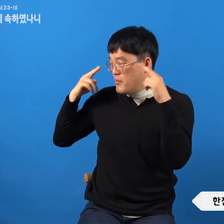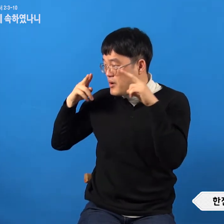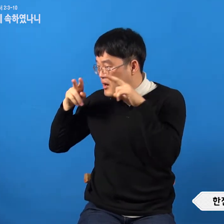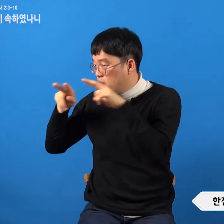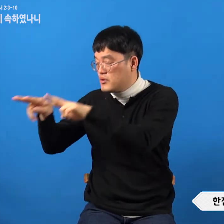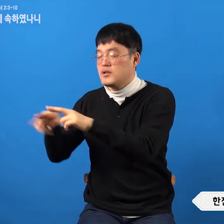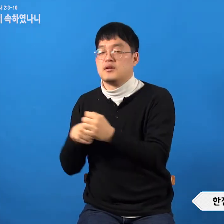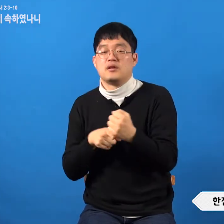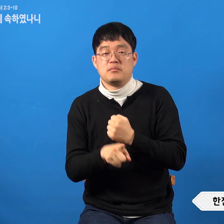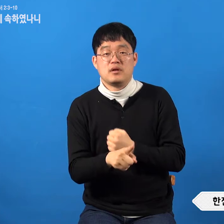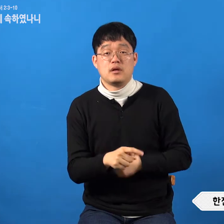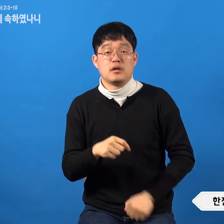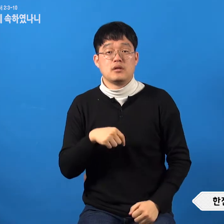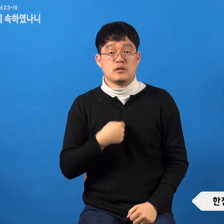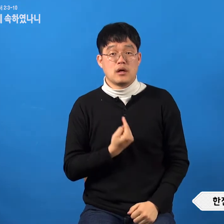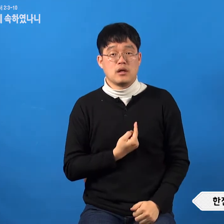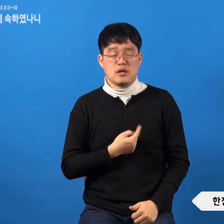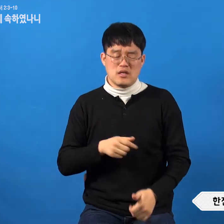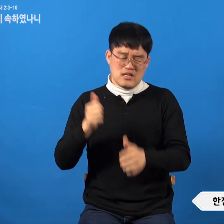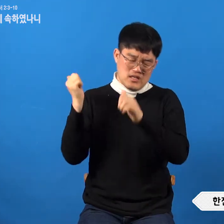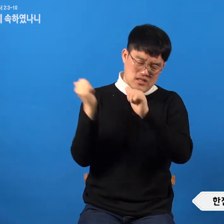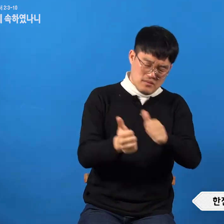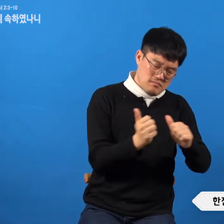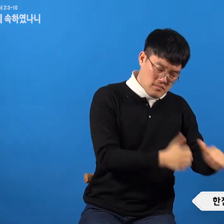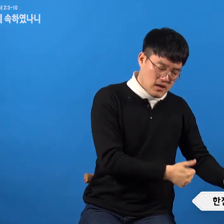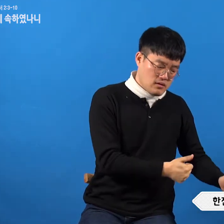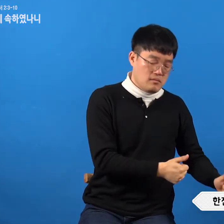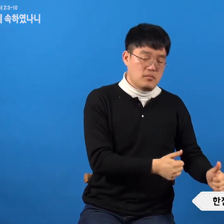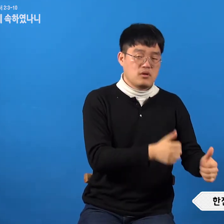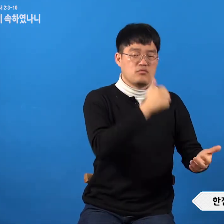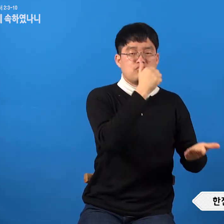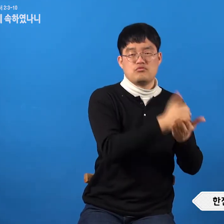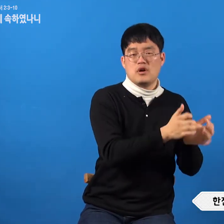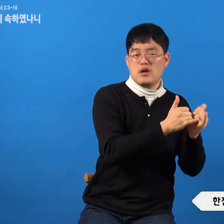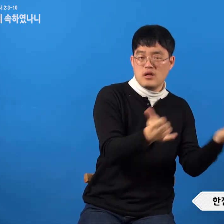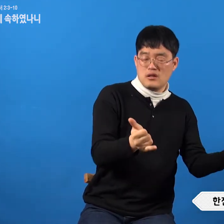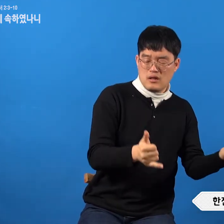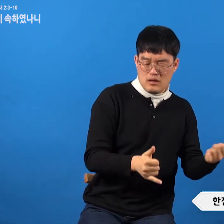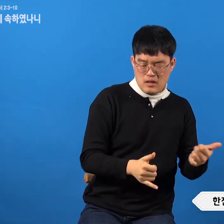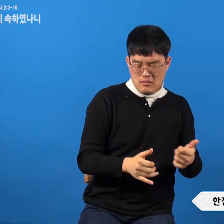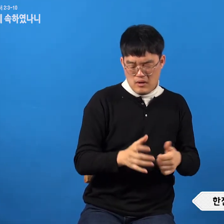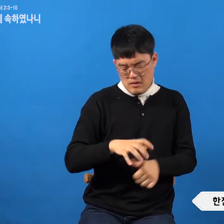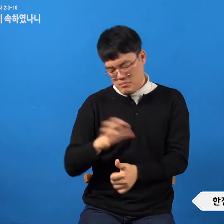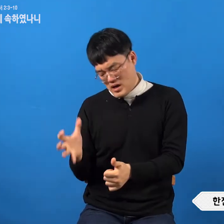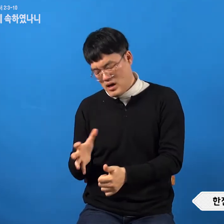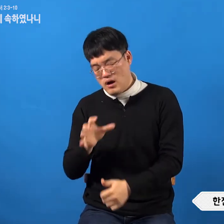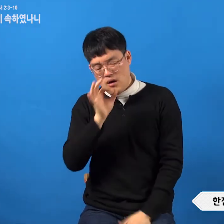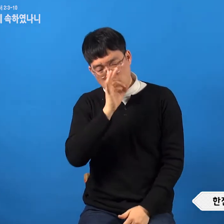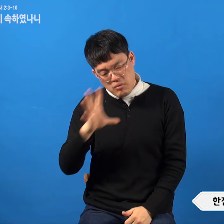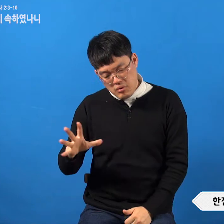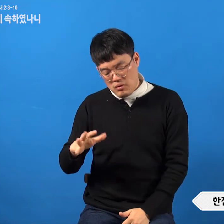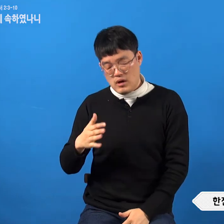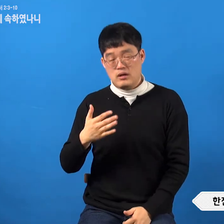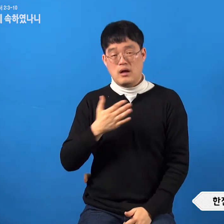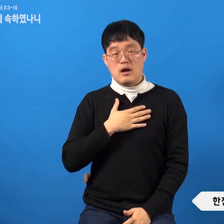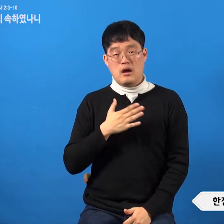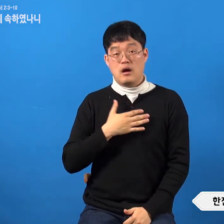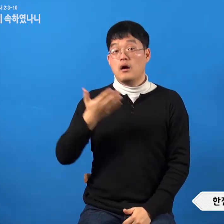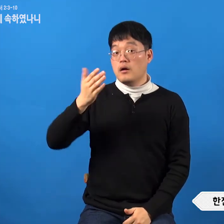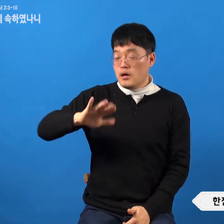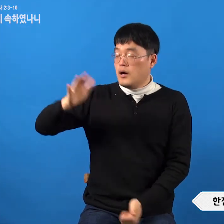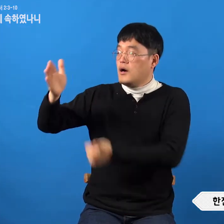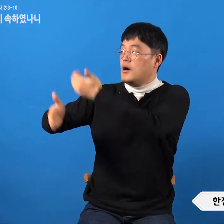말입니다. 자신은 비록 심판을 피할 수 없는 죄인이지만은 그러나 하나님이 희생 제물의 피를